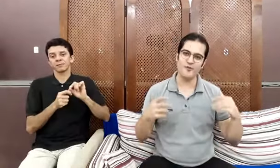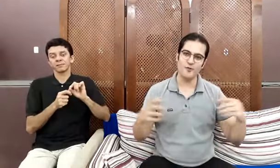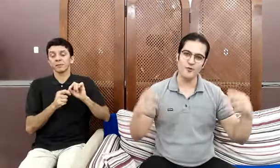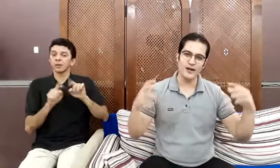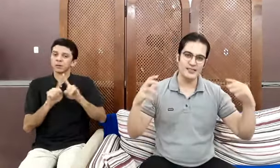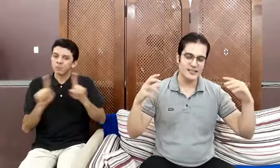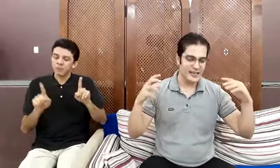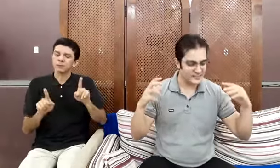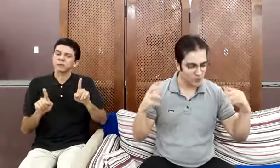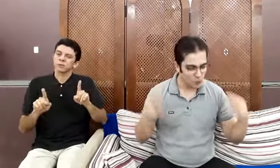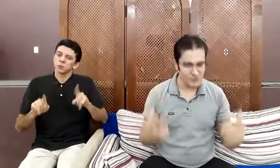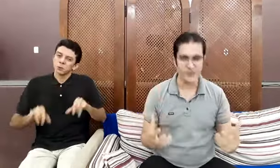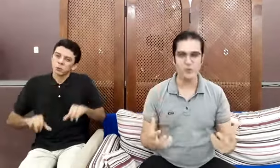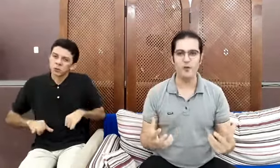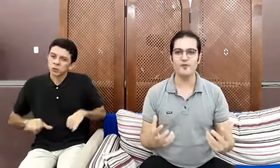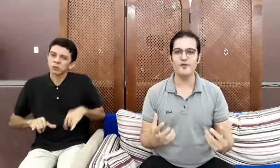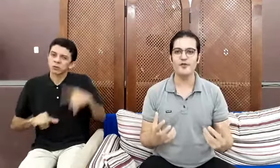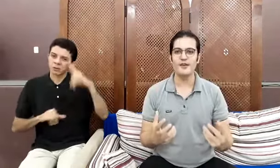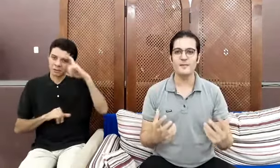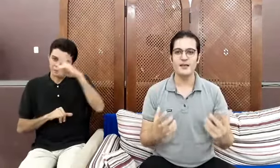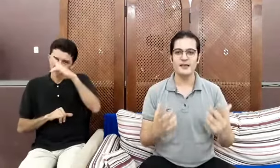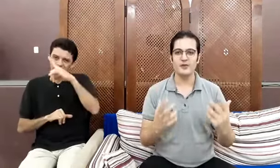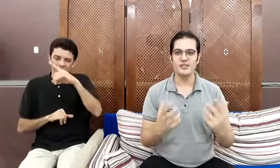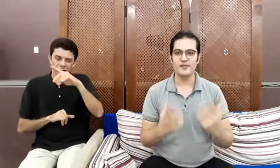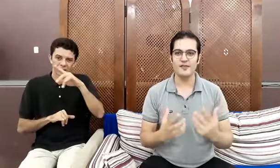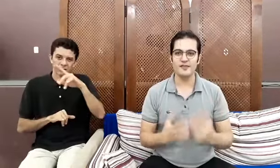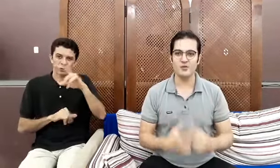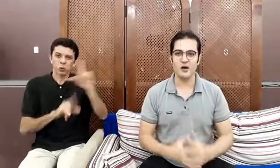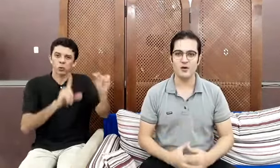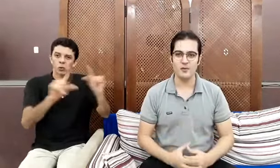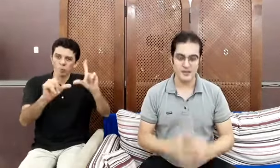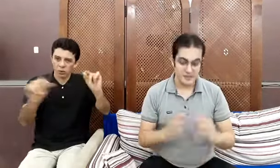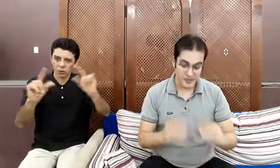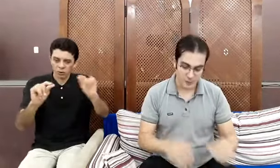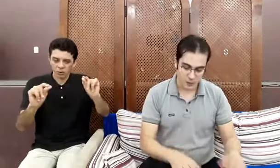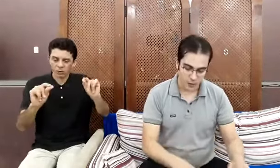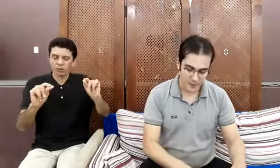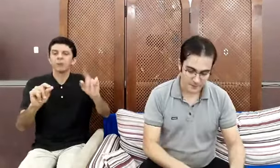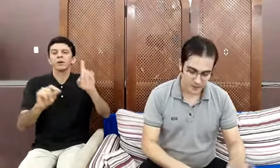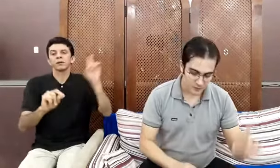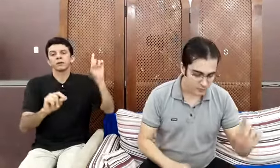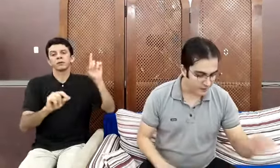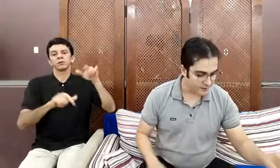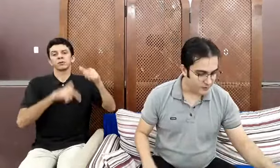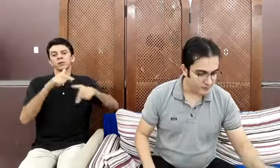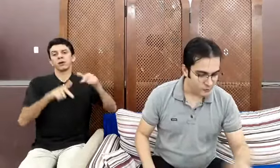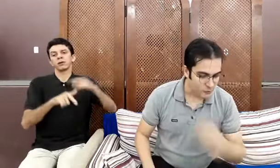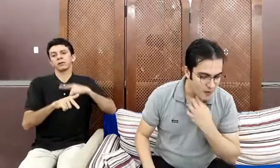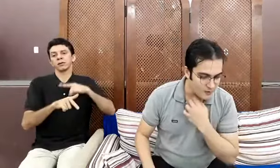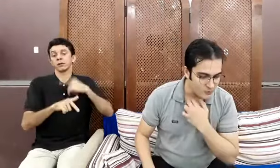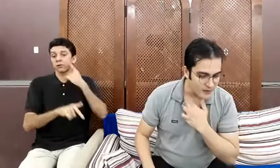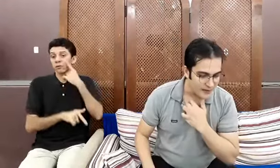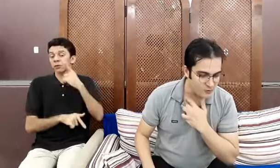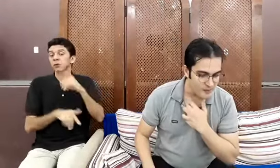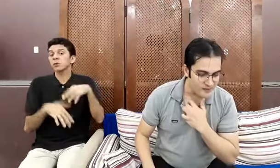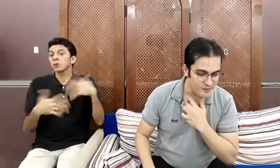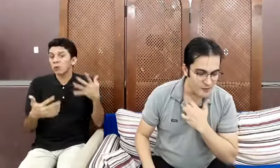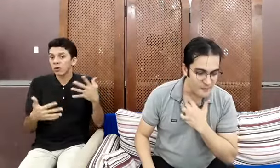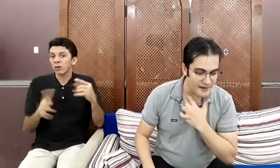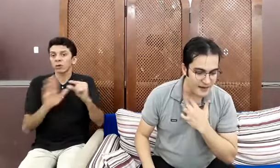da fuga, essa angústia que o povo vivia, Deus estava fazendo uma obra. Sabe qual obra? Vamos ler, verso 4,